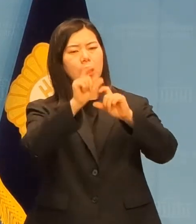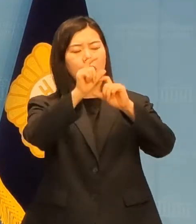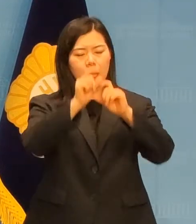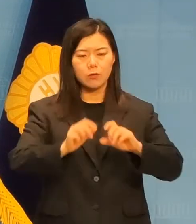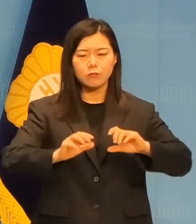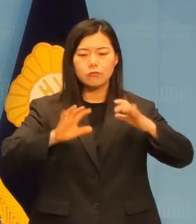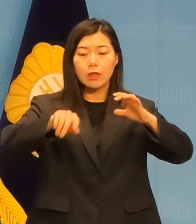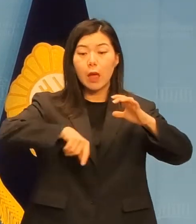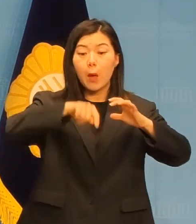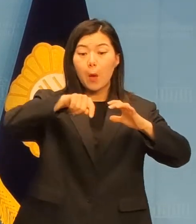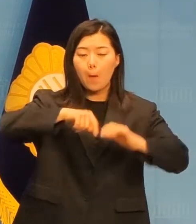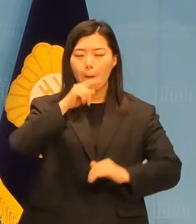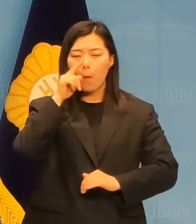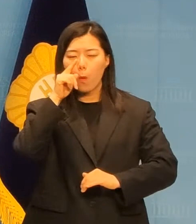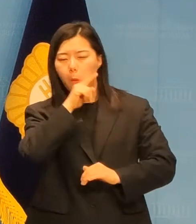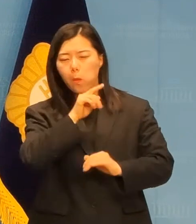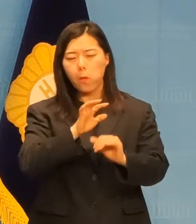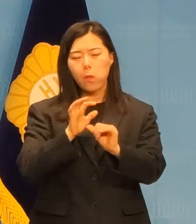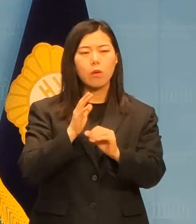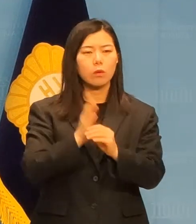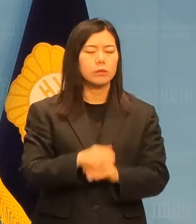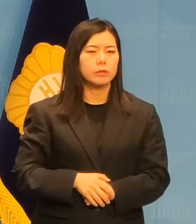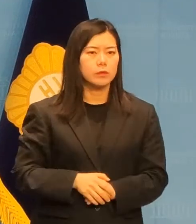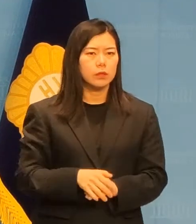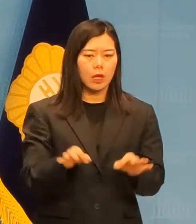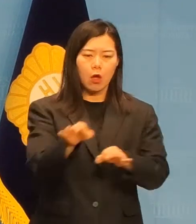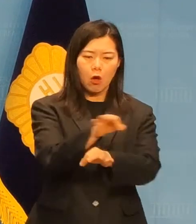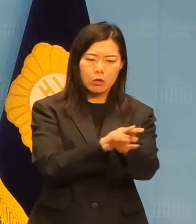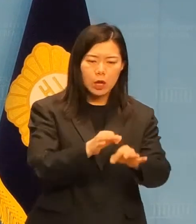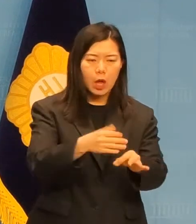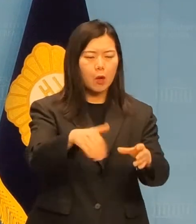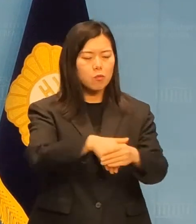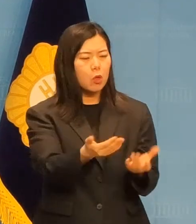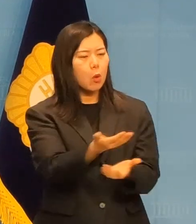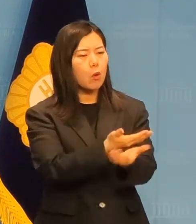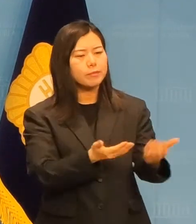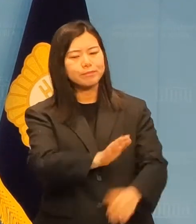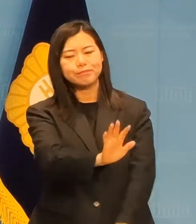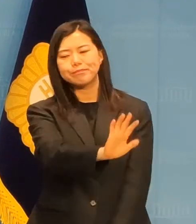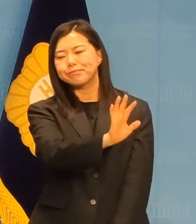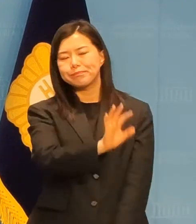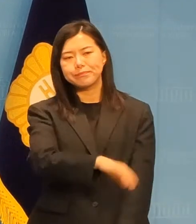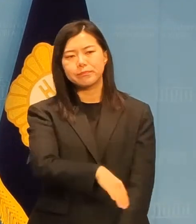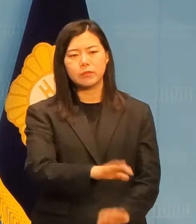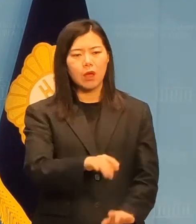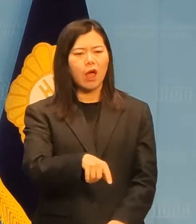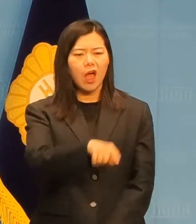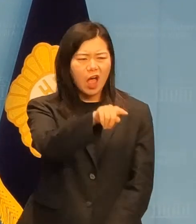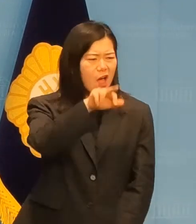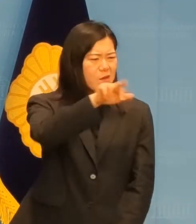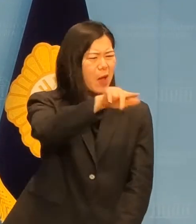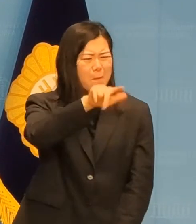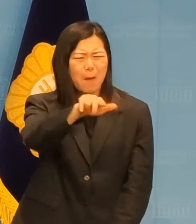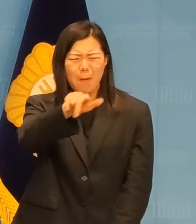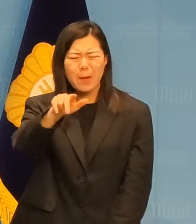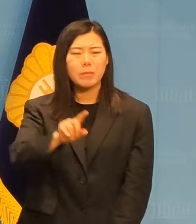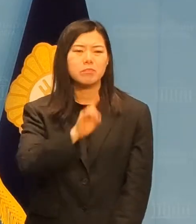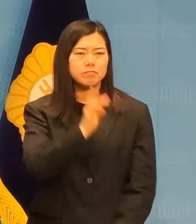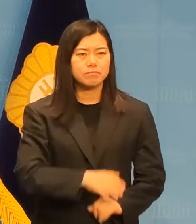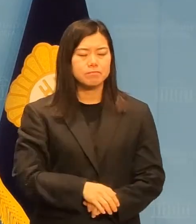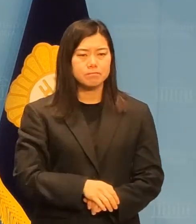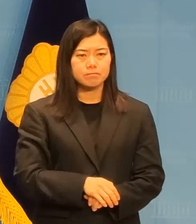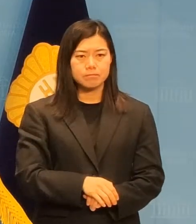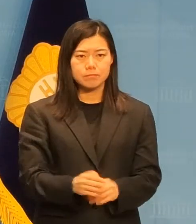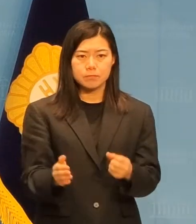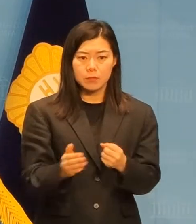정치에 악용했습니다. 경제적, 문화적 교류는 소홀히 하고 남 탓만 해왔습니다. 그